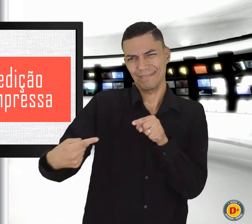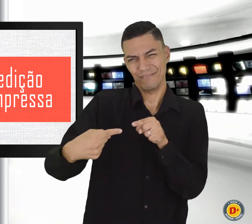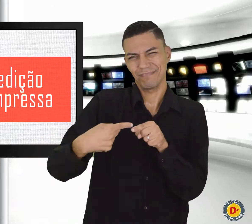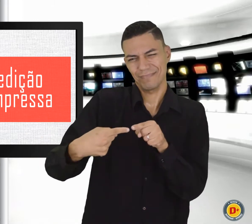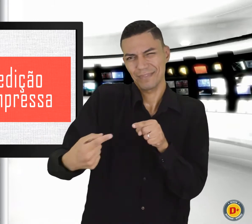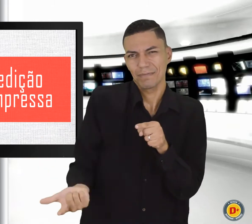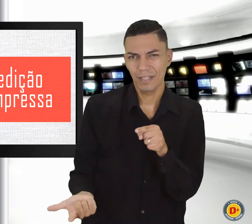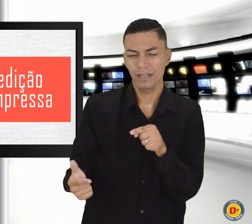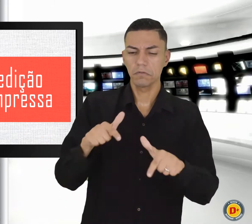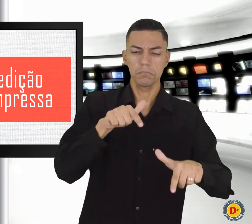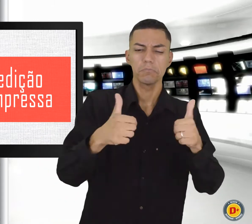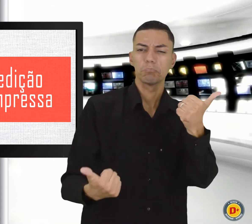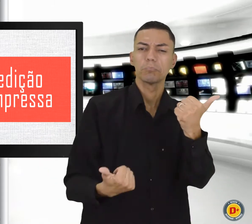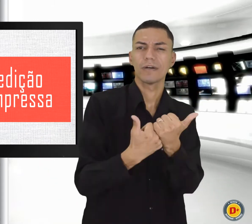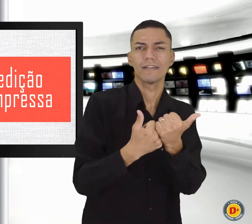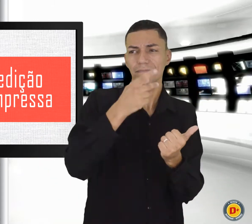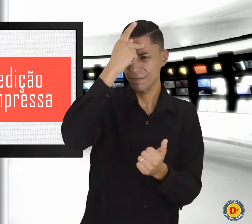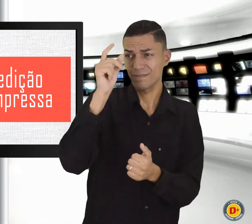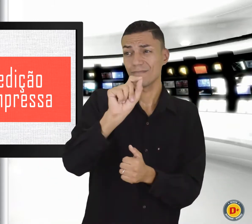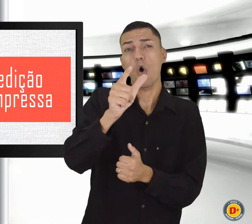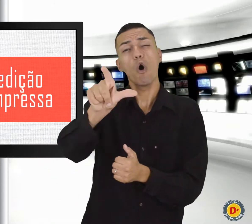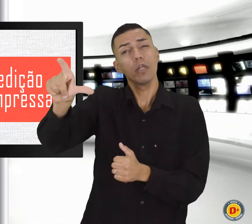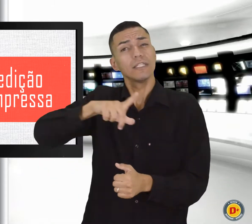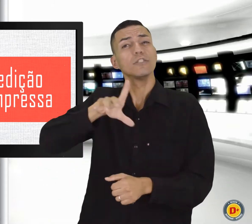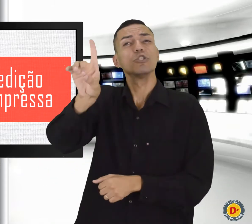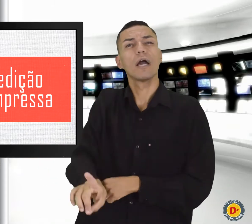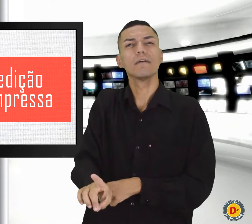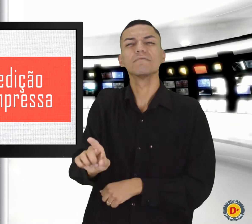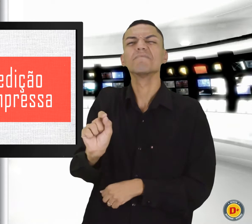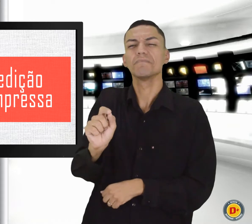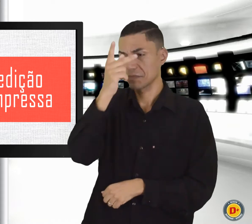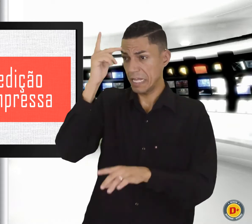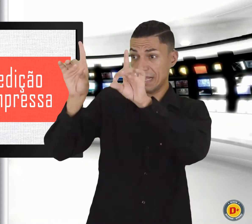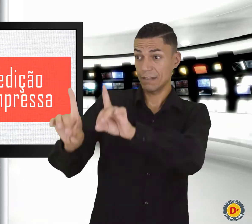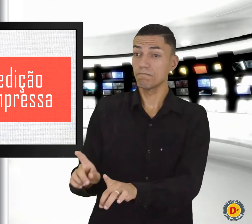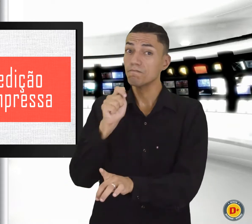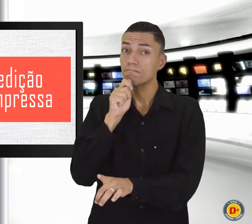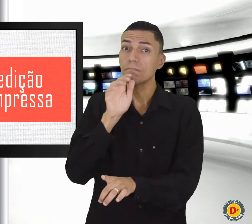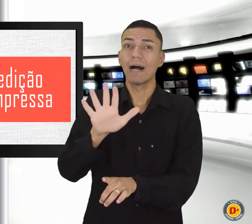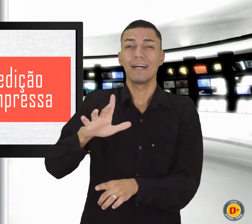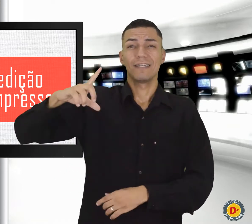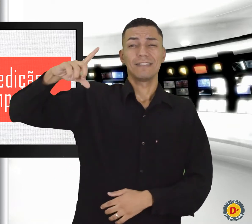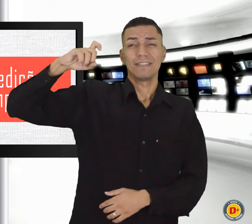apoiado, quando necessário, tem direito também as pessoas sem deficiência que